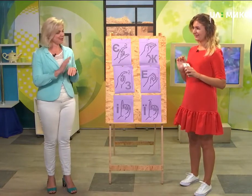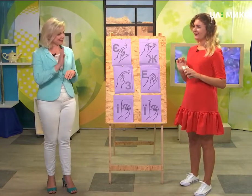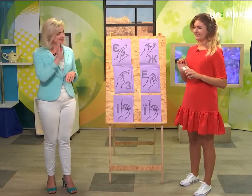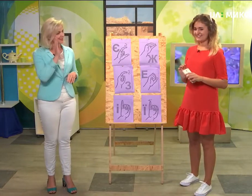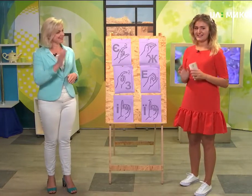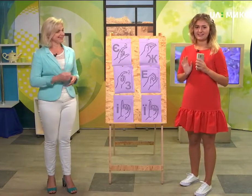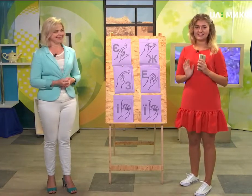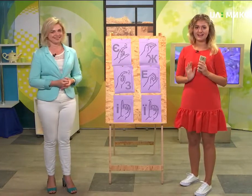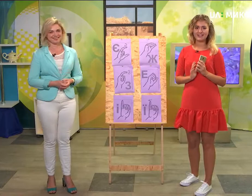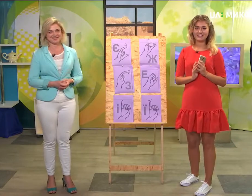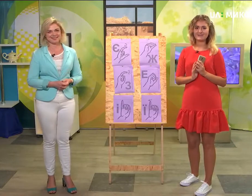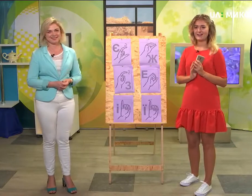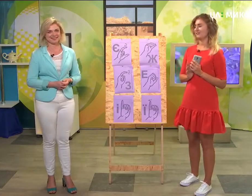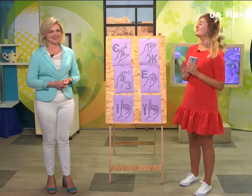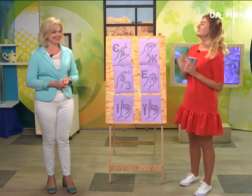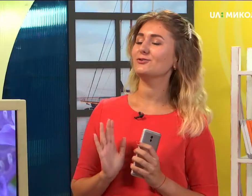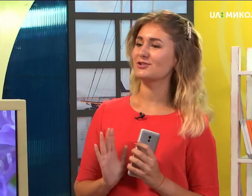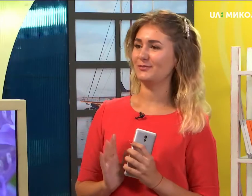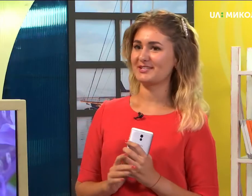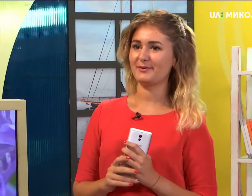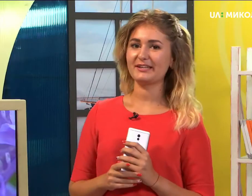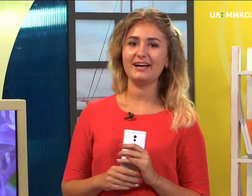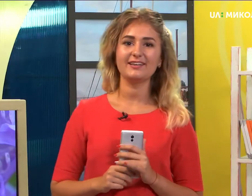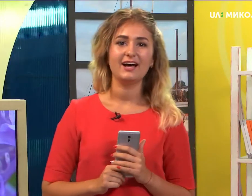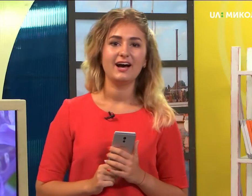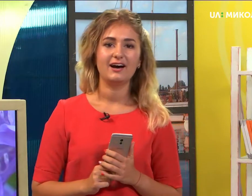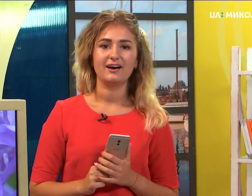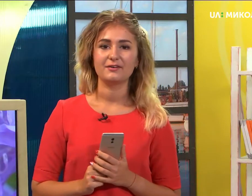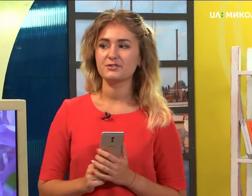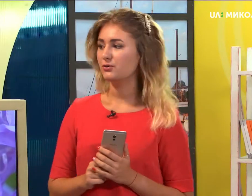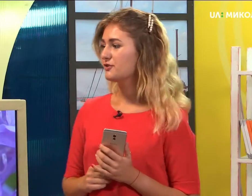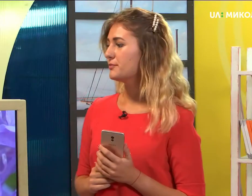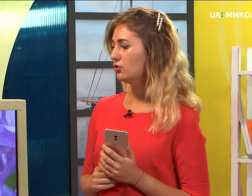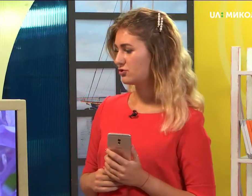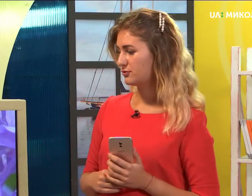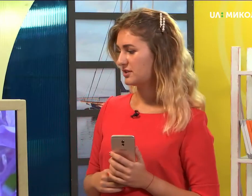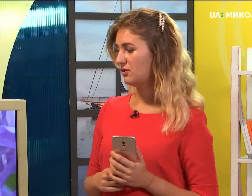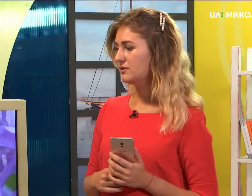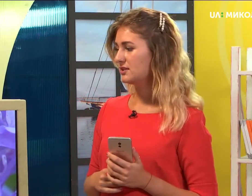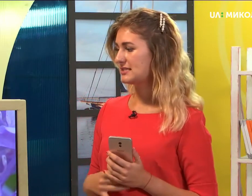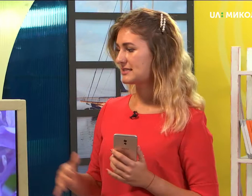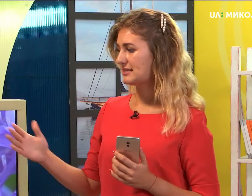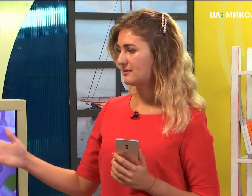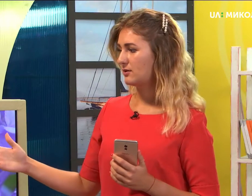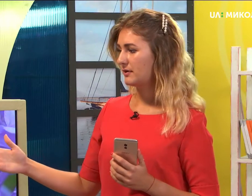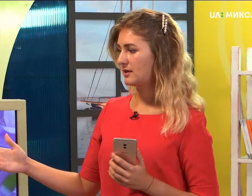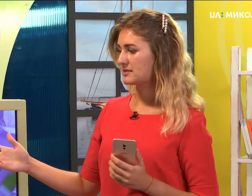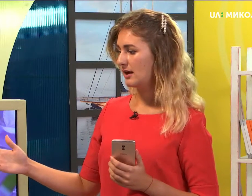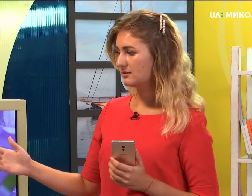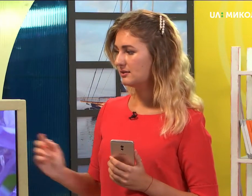ранку. Все, наче правильно. Ну, це я дуже добре запам'ятала. Сьогодні ми продовжуємо знайомитись із літерами із дактиля,